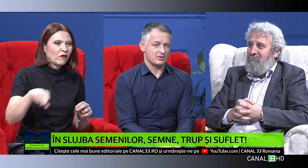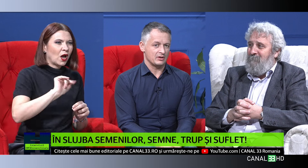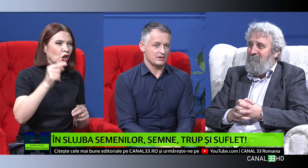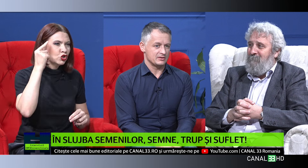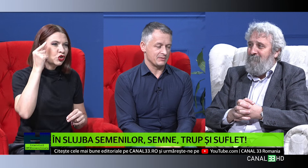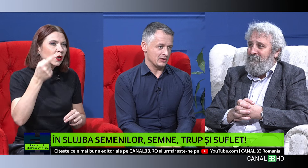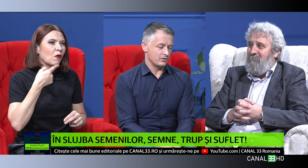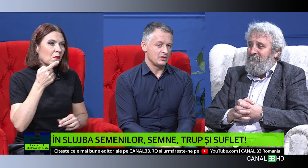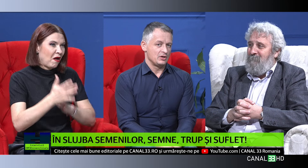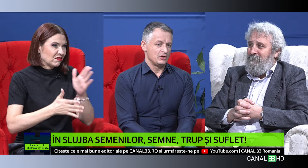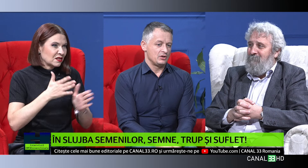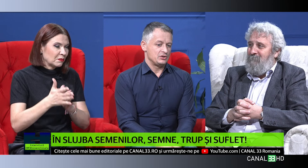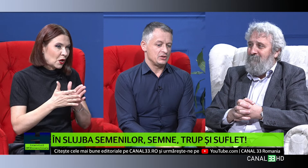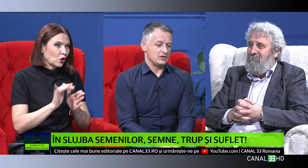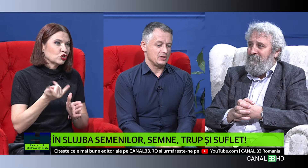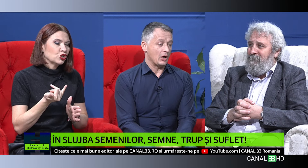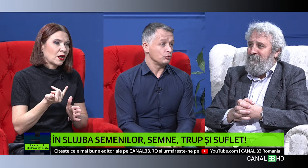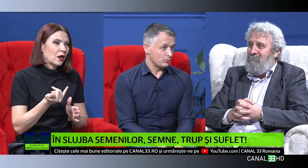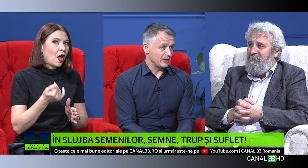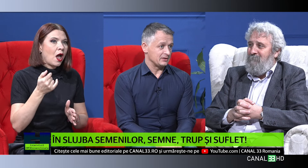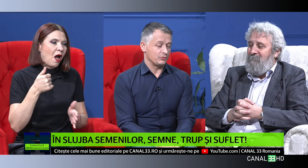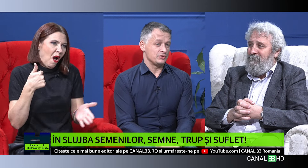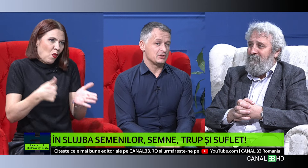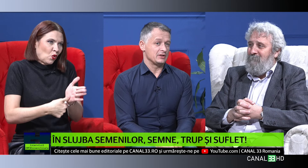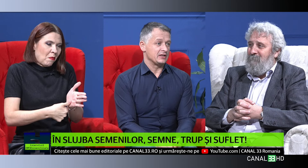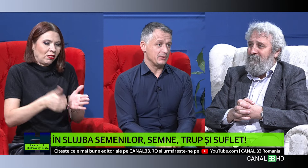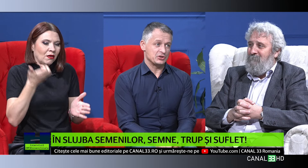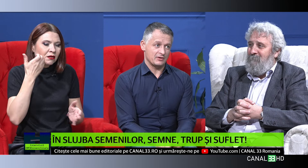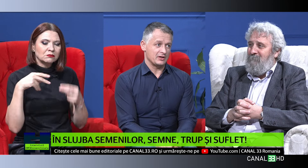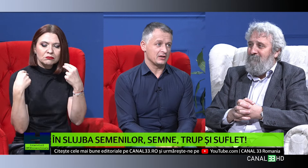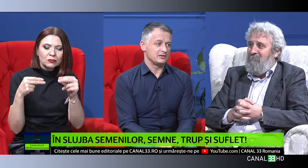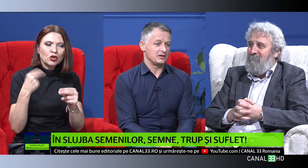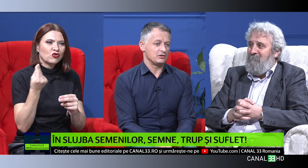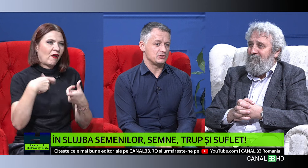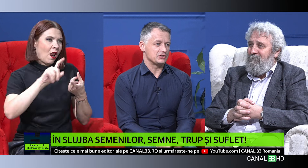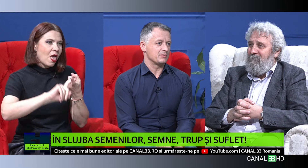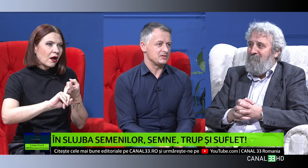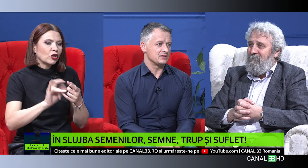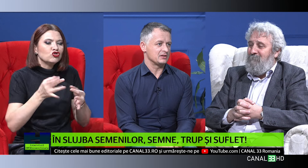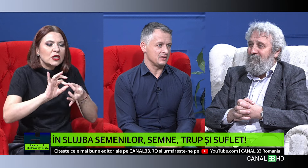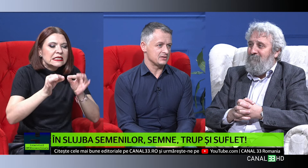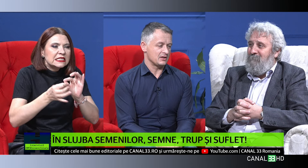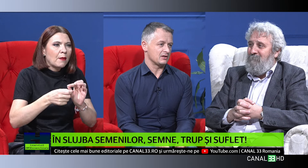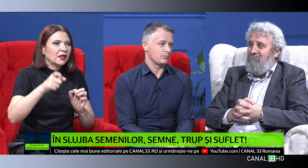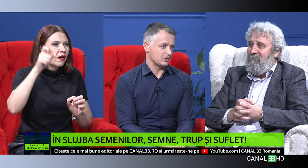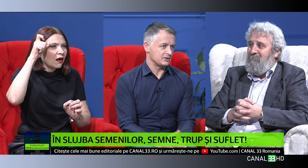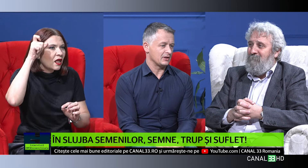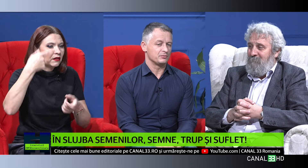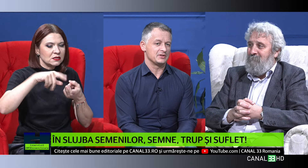limba semnelor și, automat, atunci când le explici ceva legat de ceea ce reprezintă credința raportată la